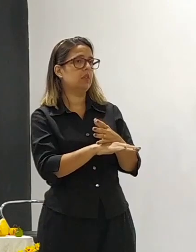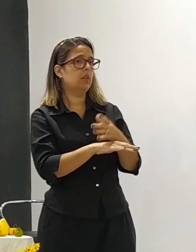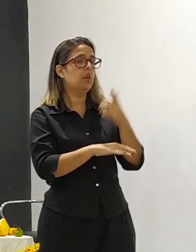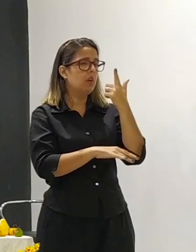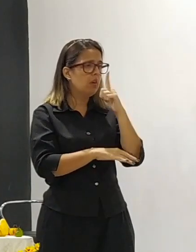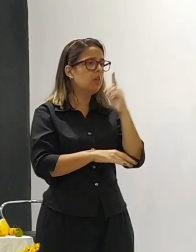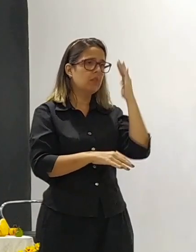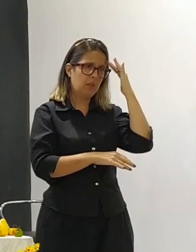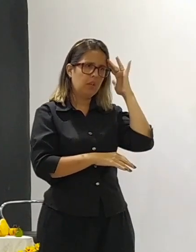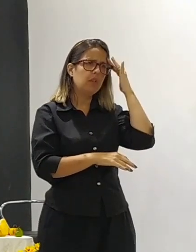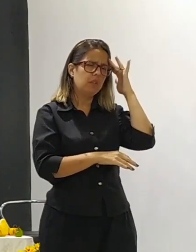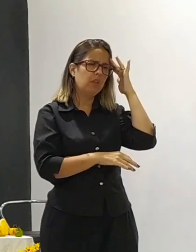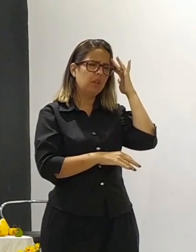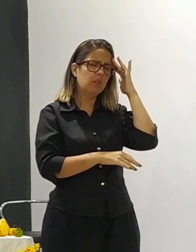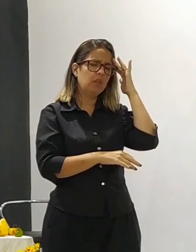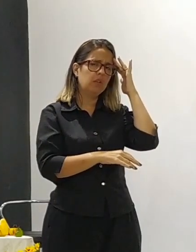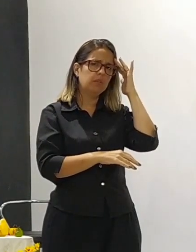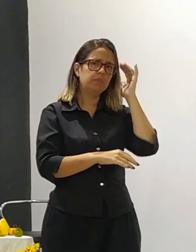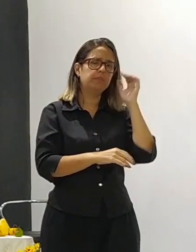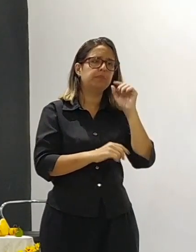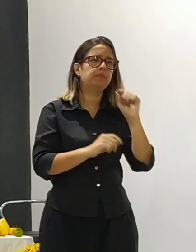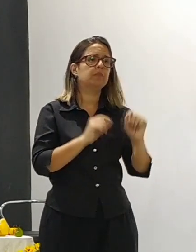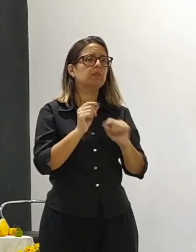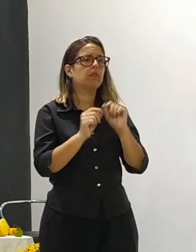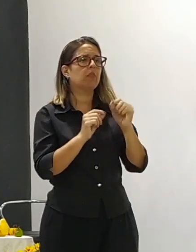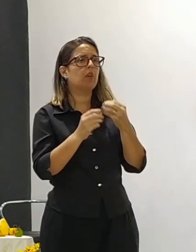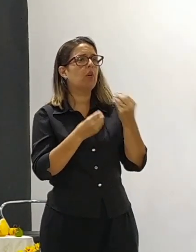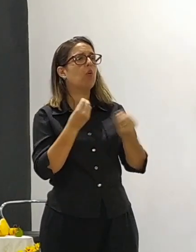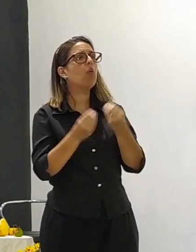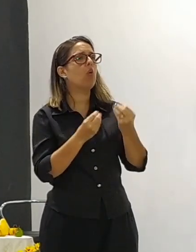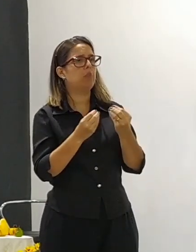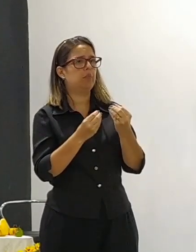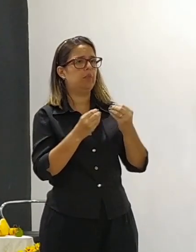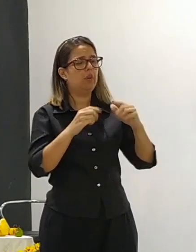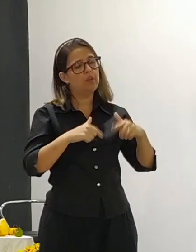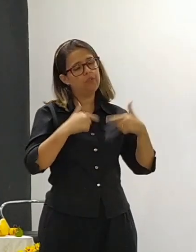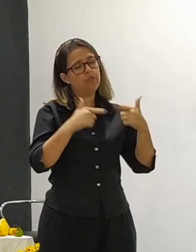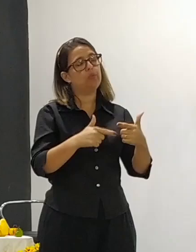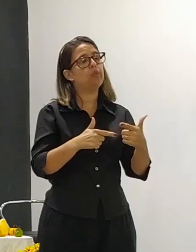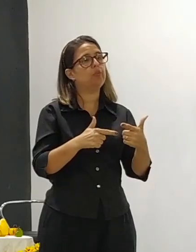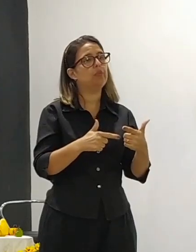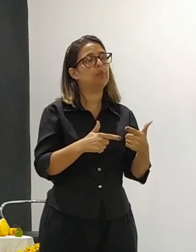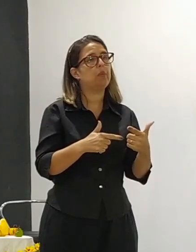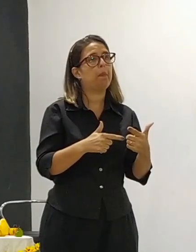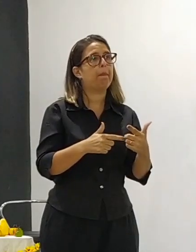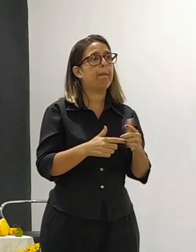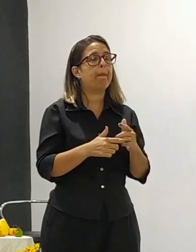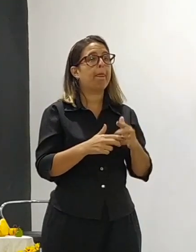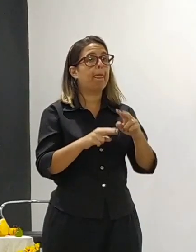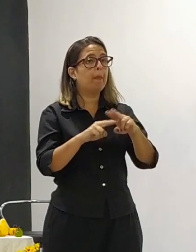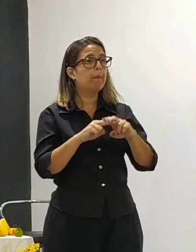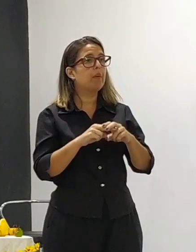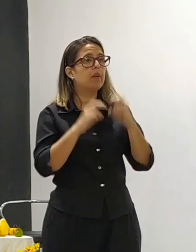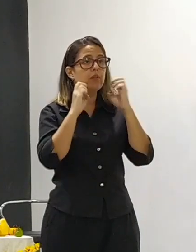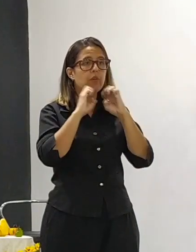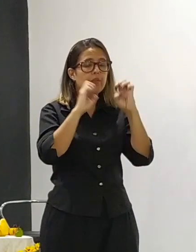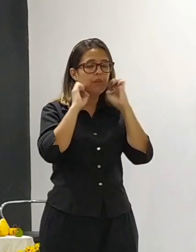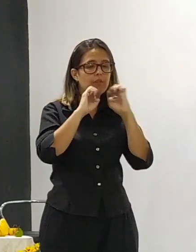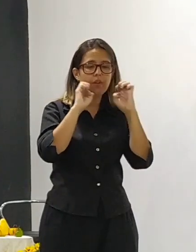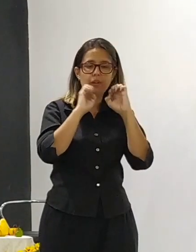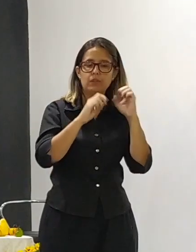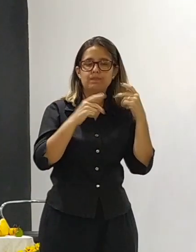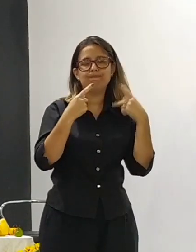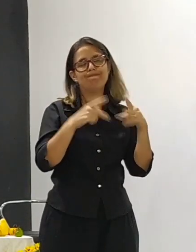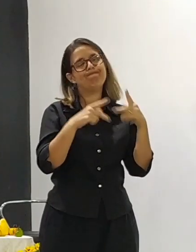consegue discernir. E ele sabe como se comportar diante das circunstâncias. Por isso que o Evangelho não está sendo pregado. É